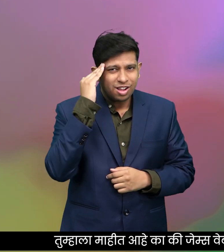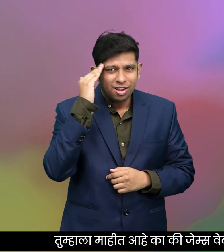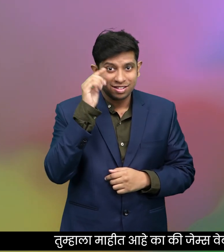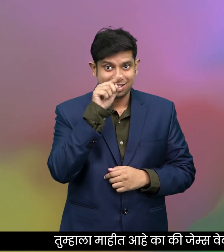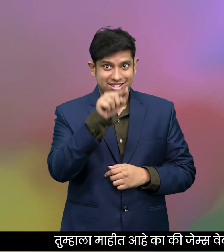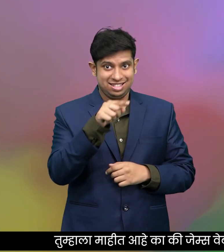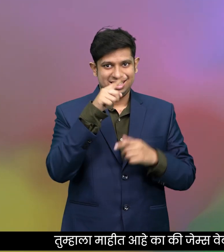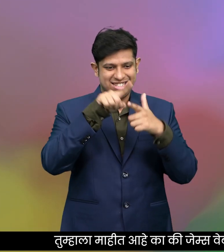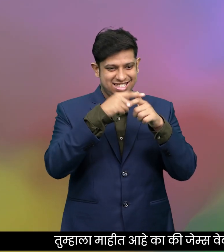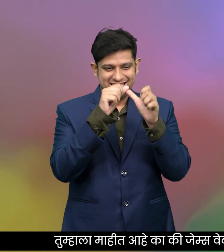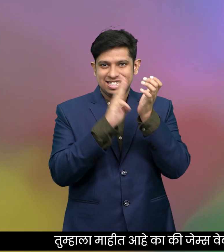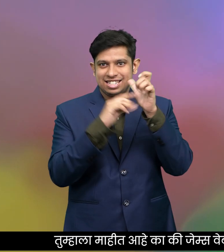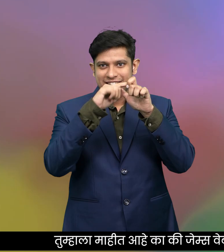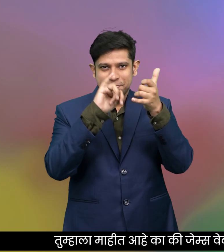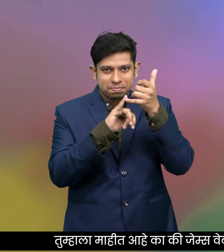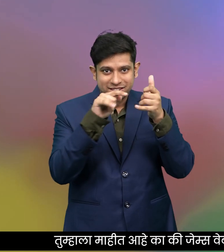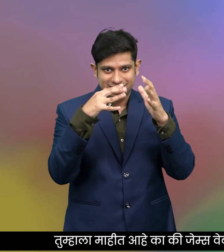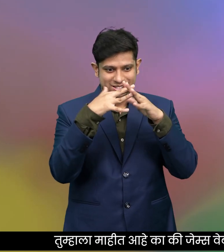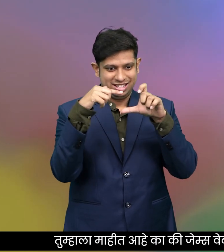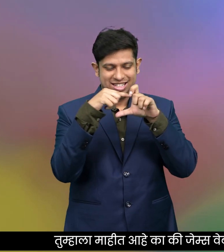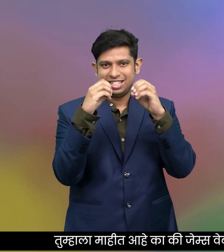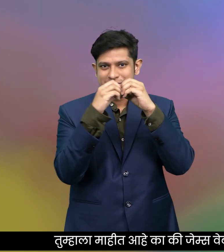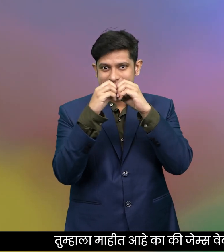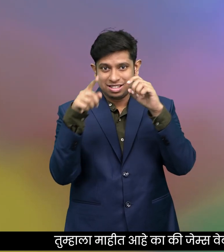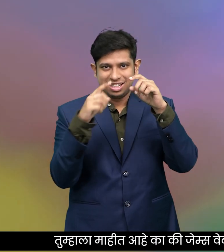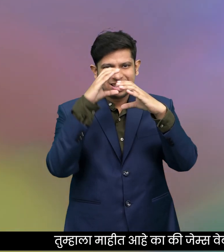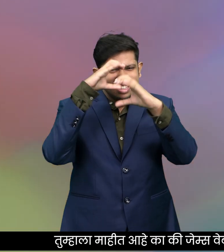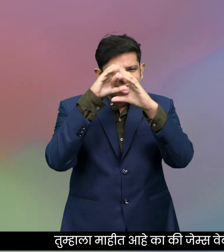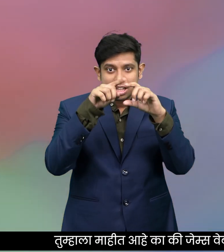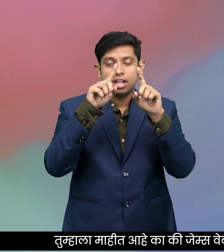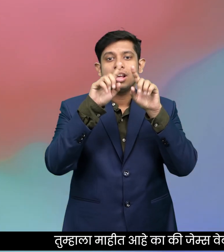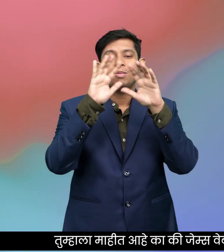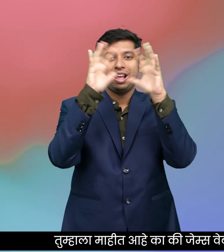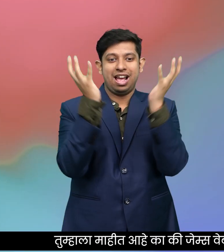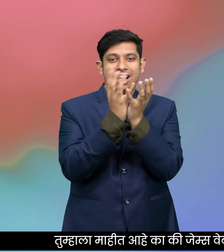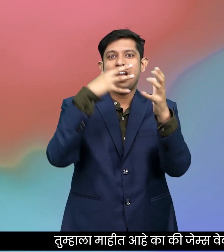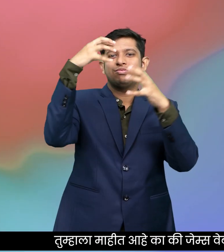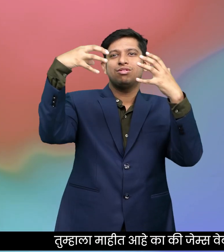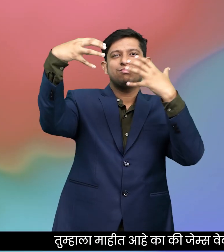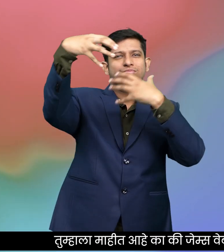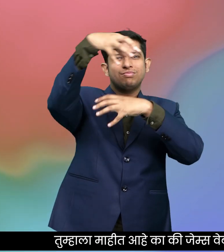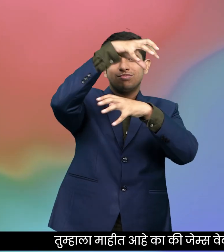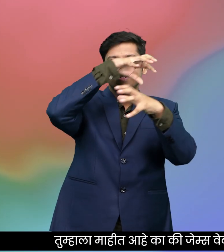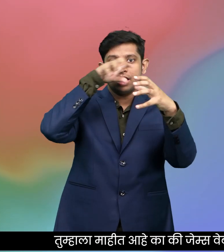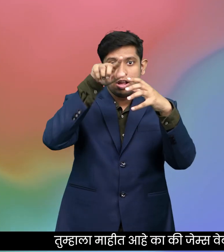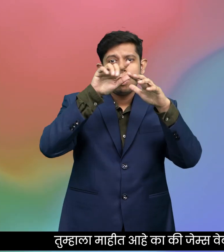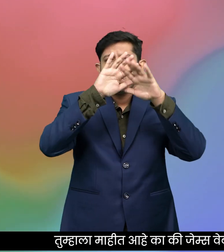तुम्हाला माहिती आहे का की जेम्स वेब टेलिस्कोप एकूण 21 आरशांपासून बनवला आहे.